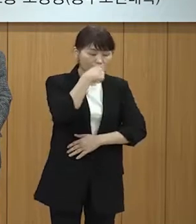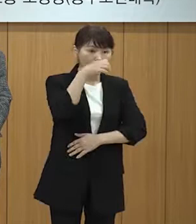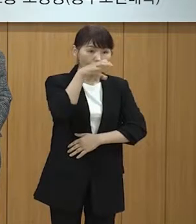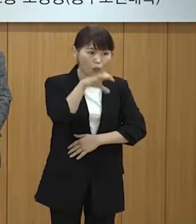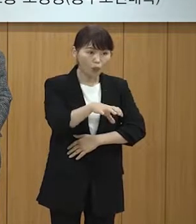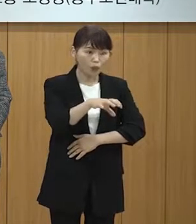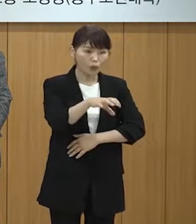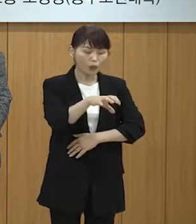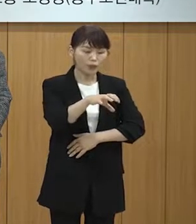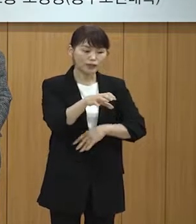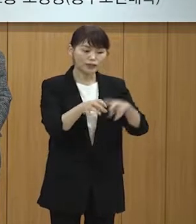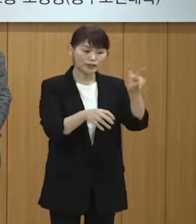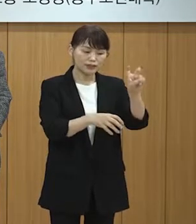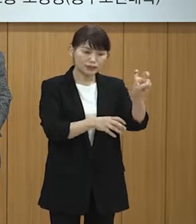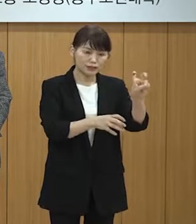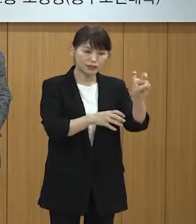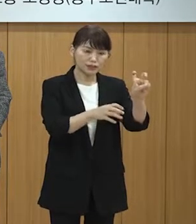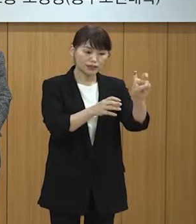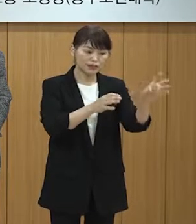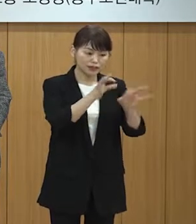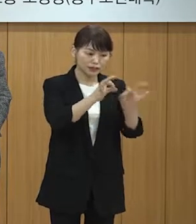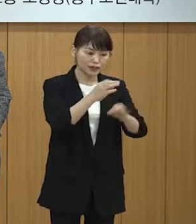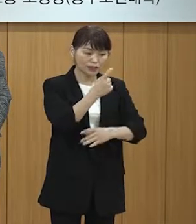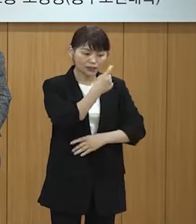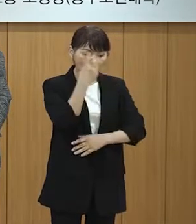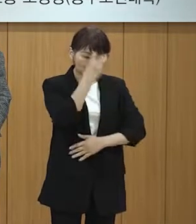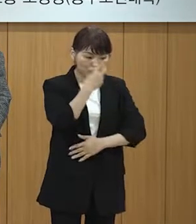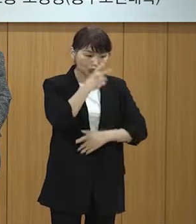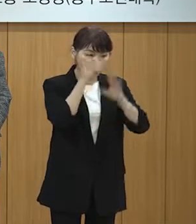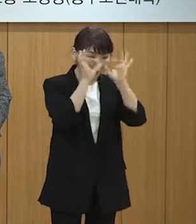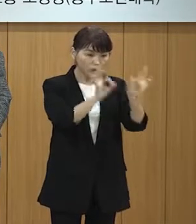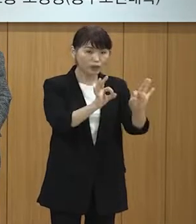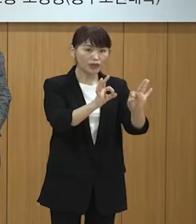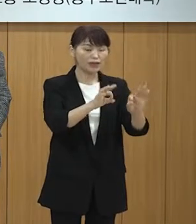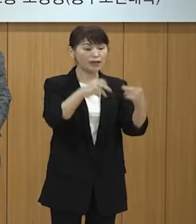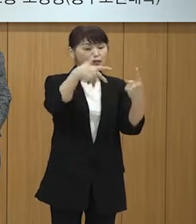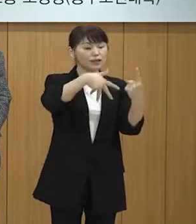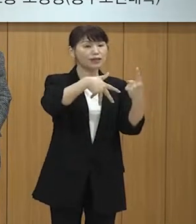20개 업종 지역화폐 매출액 역시 1차